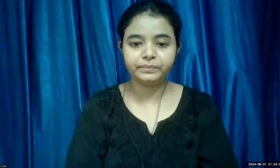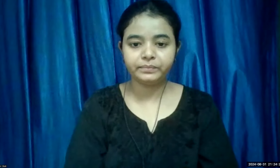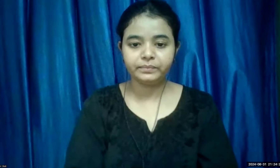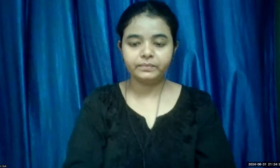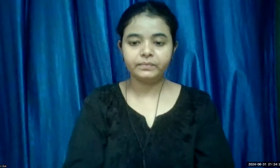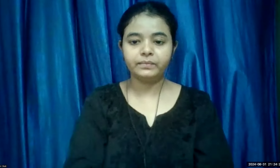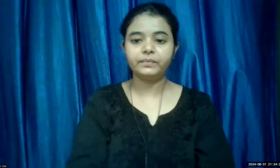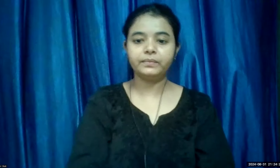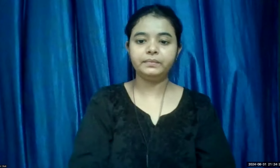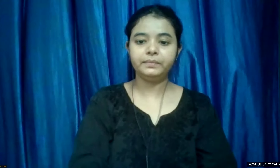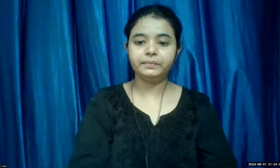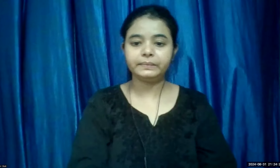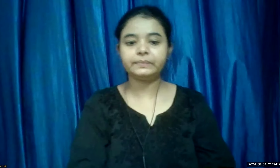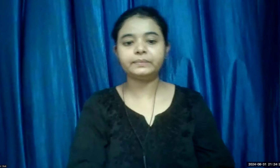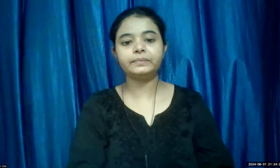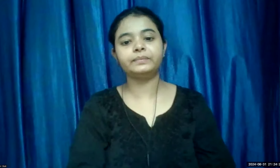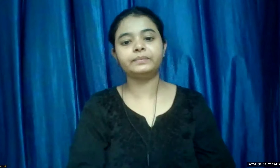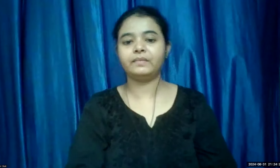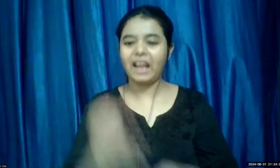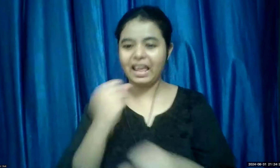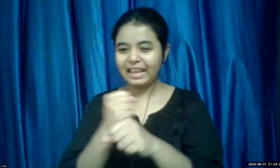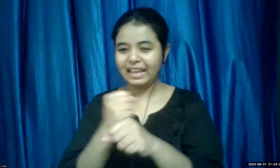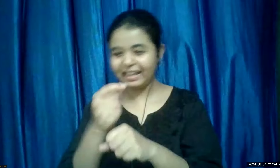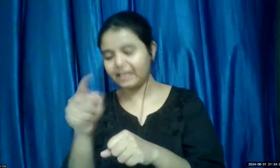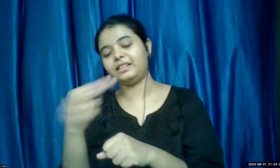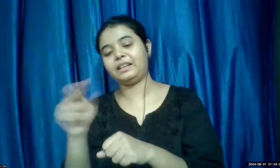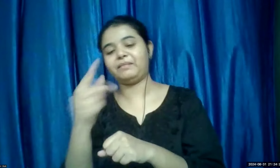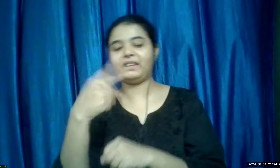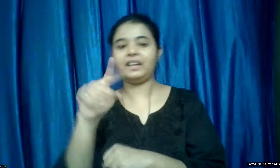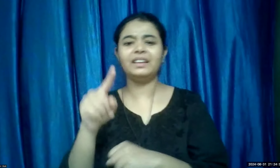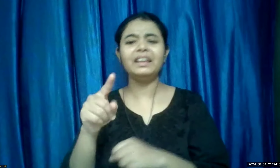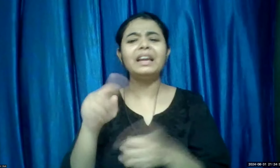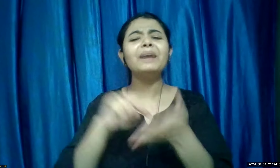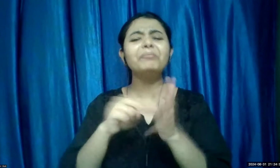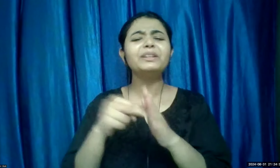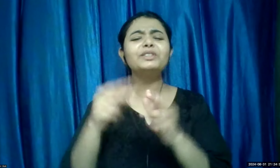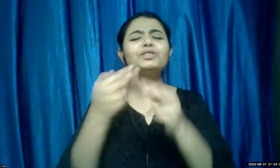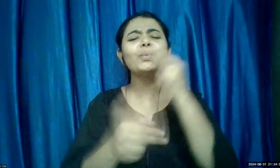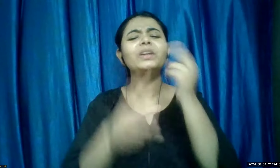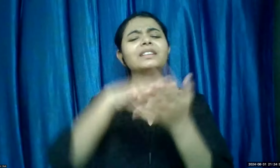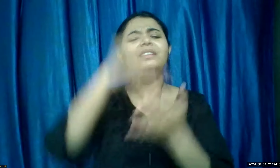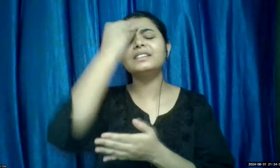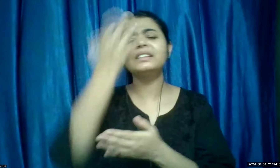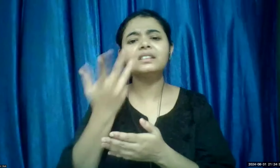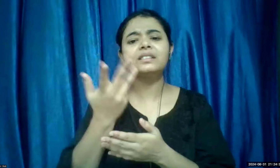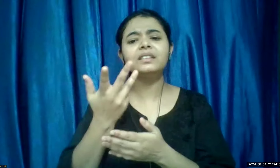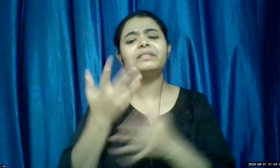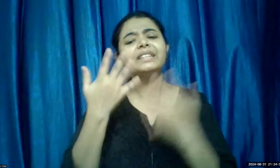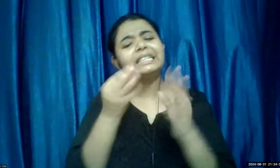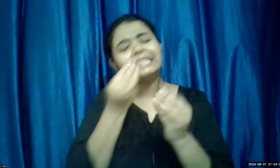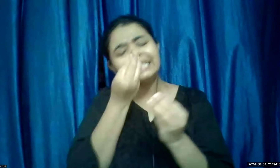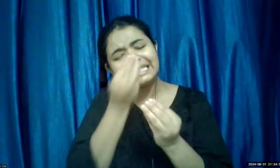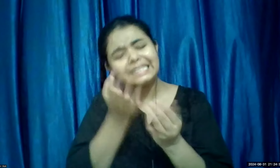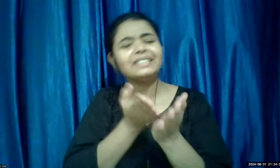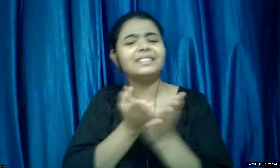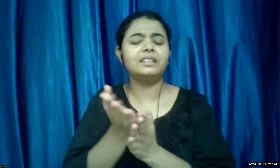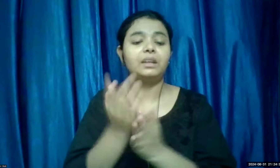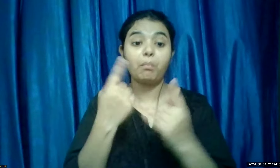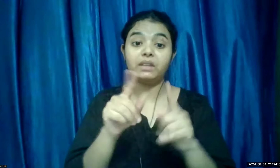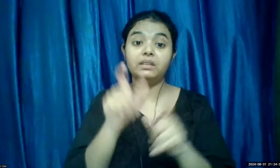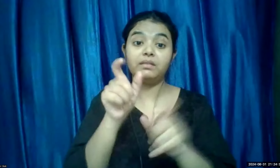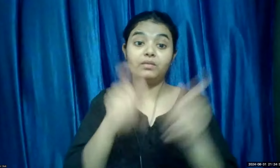तो इसके द्वारा हमको पता चलता है कि भगवान हमको बहुत सरलता से प्राप्त होने वाले हैं, लेकिन हम प्रयास करें, है